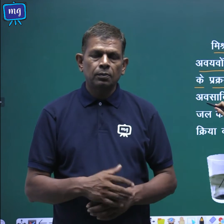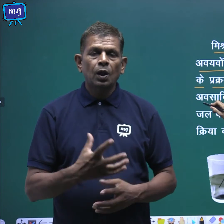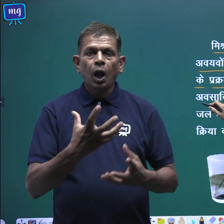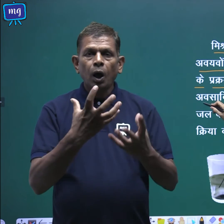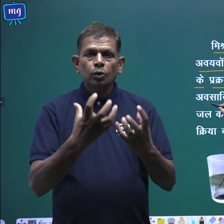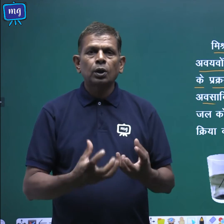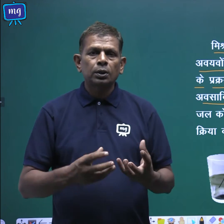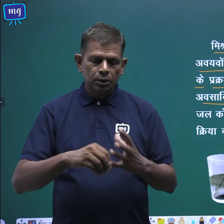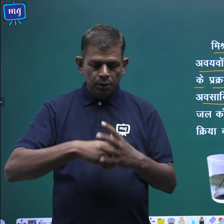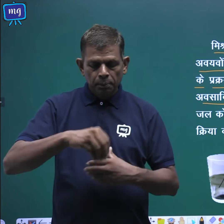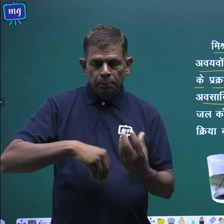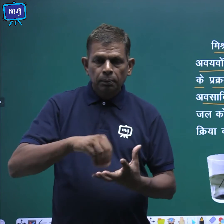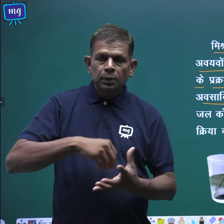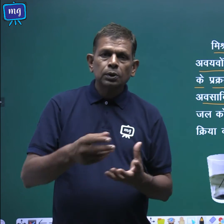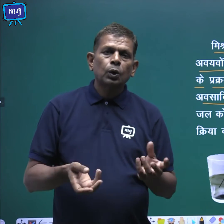अवसादित मिश्रण को